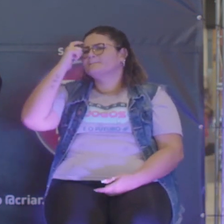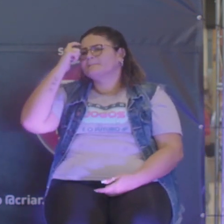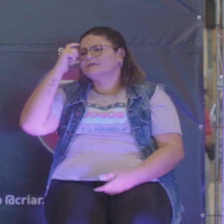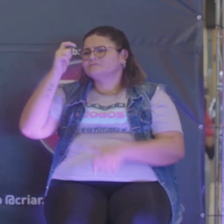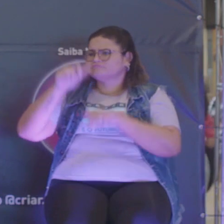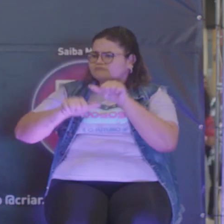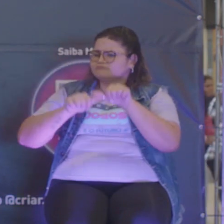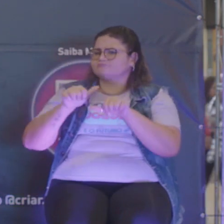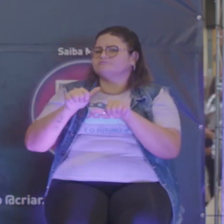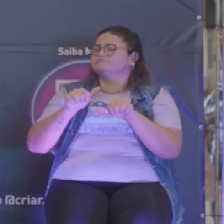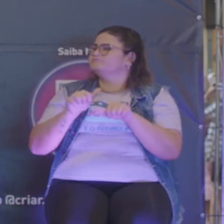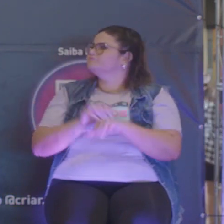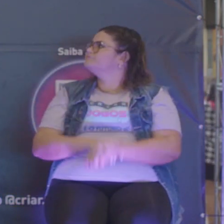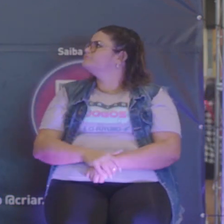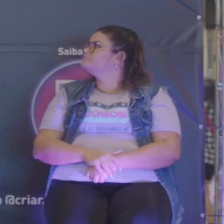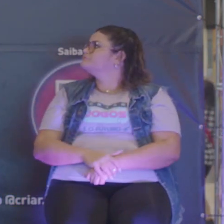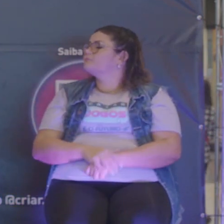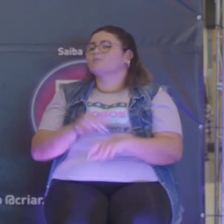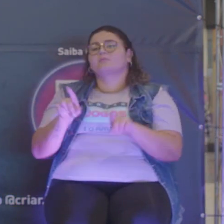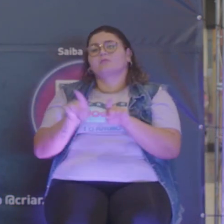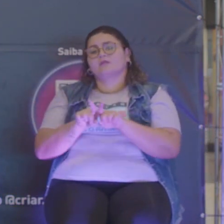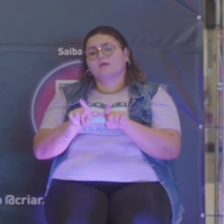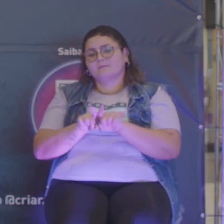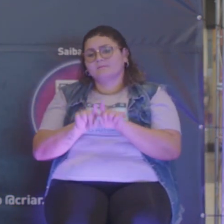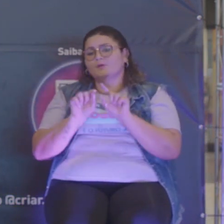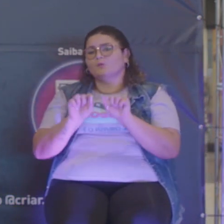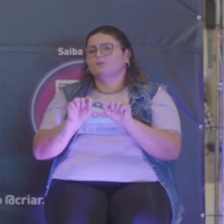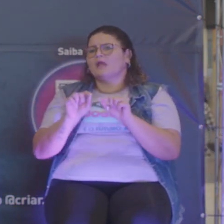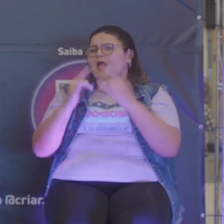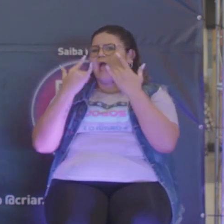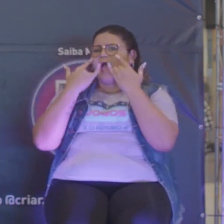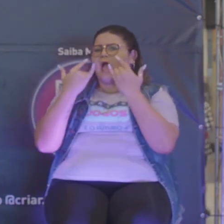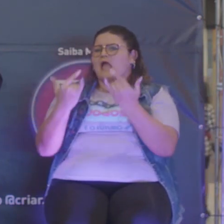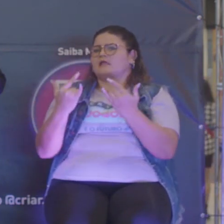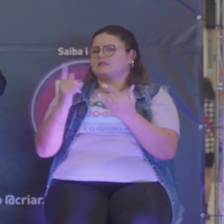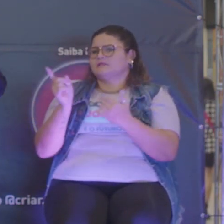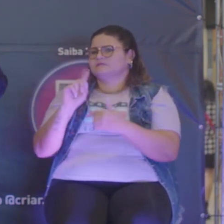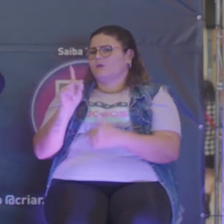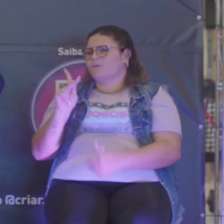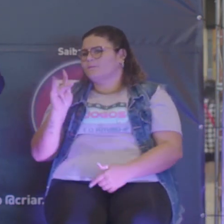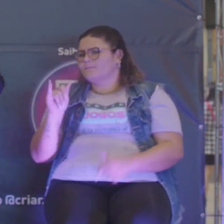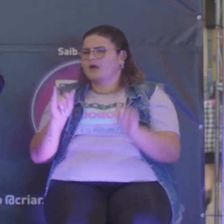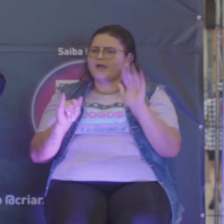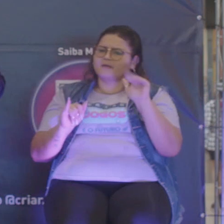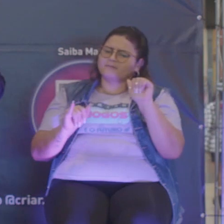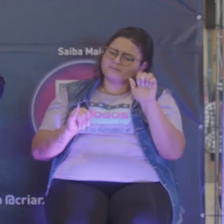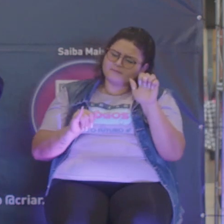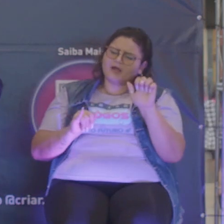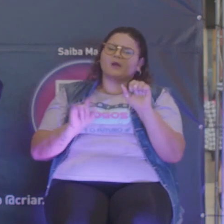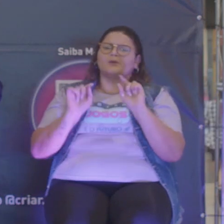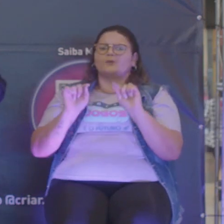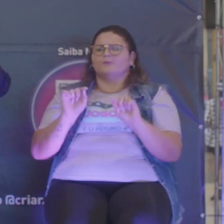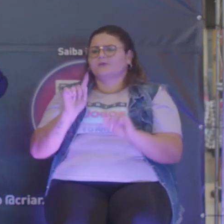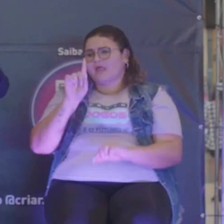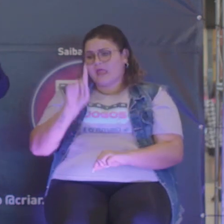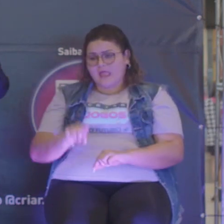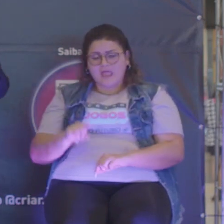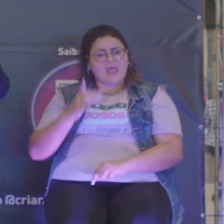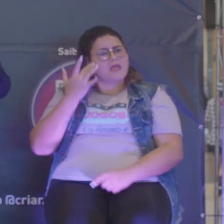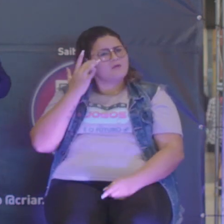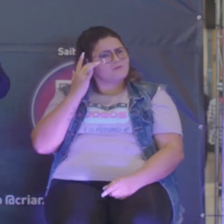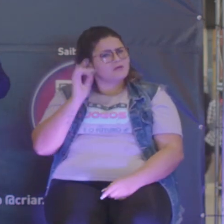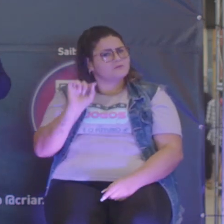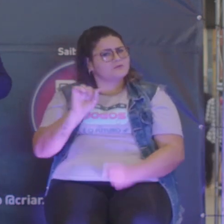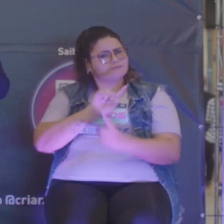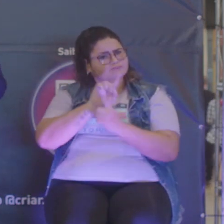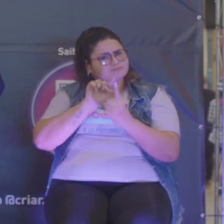né? É verdade. E também, assim, pode não ter sido atrativo para os pais até agora, o que a gente vem falando, mas acho que a gente vai chegar